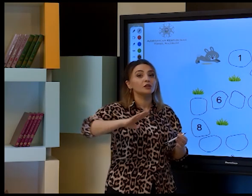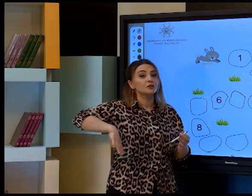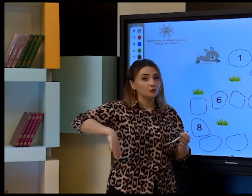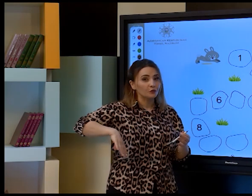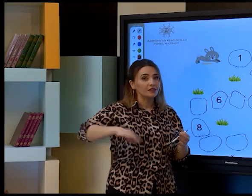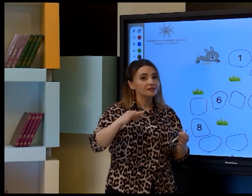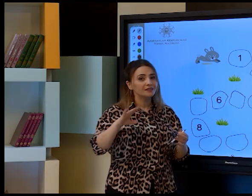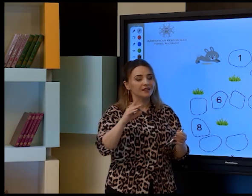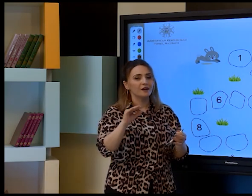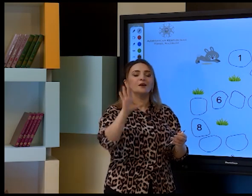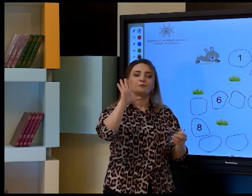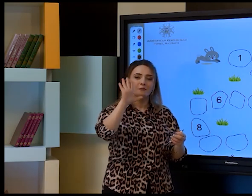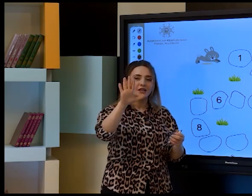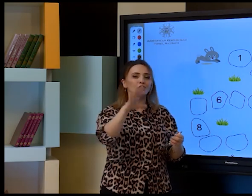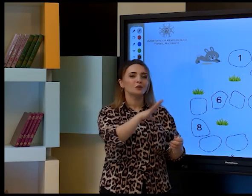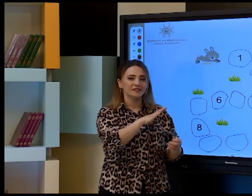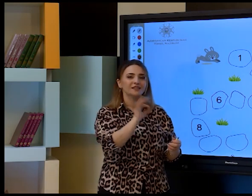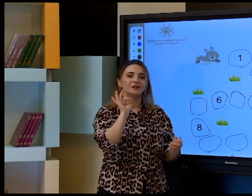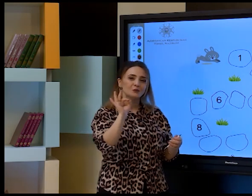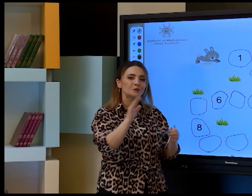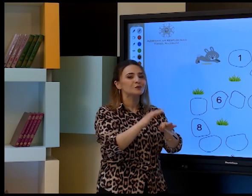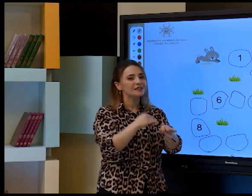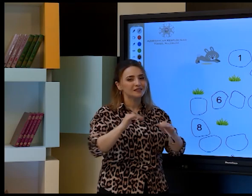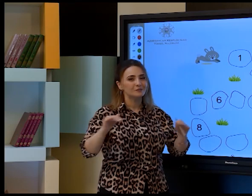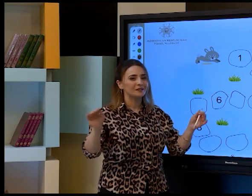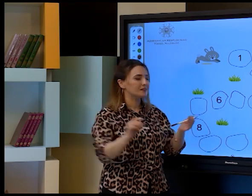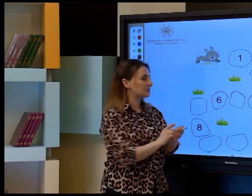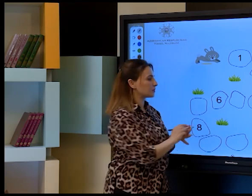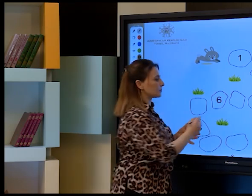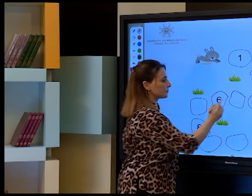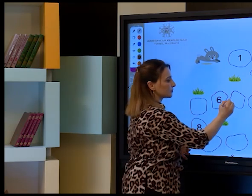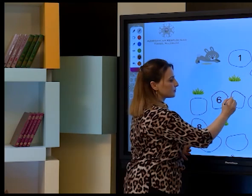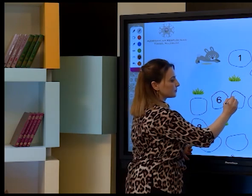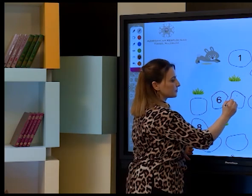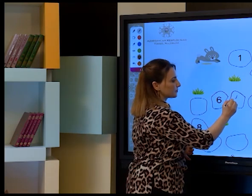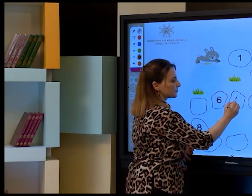4'ten sonra ise 5 olacak, düzdür əziz balalar.